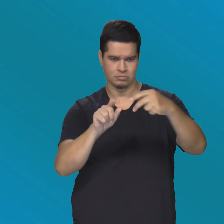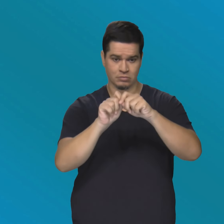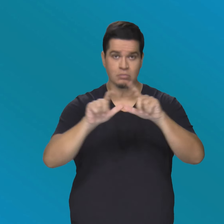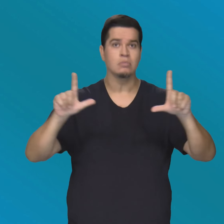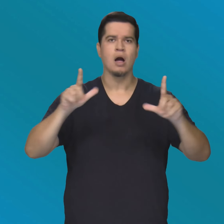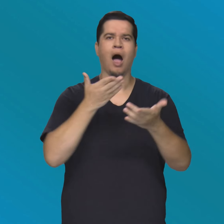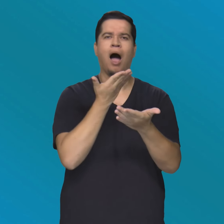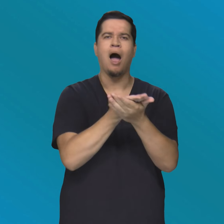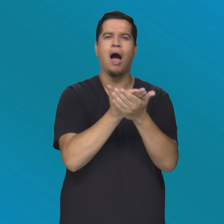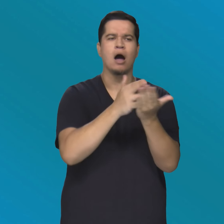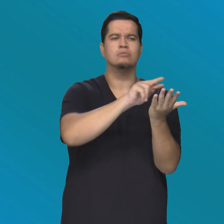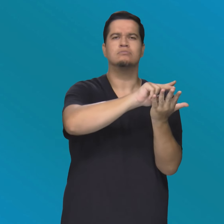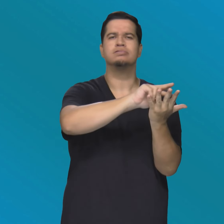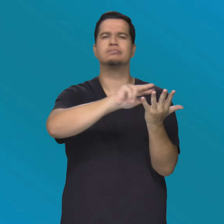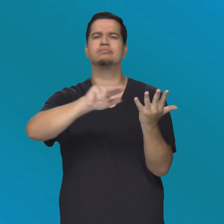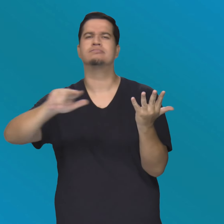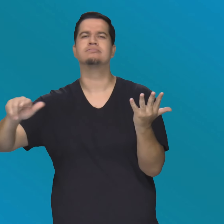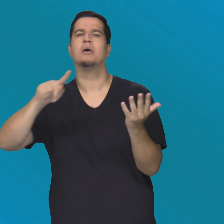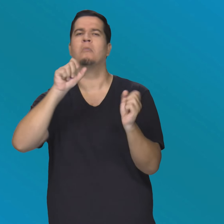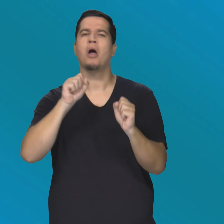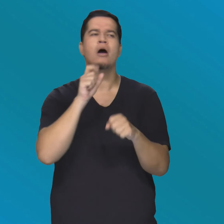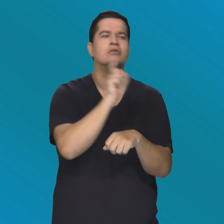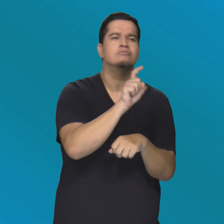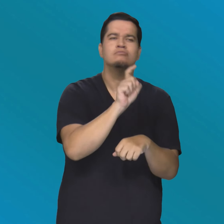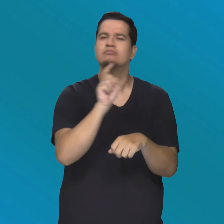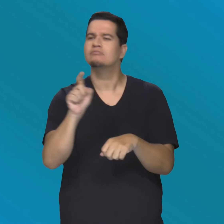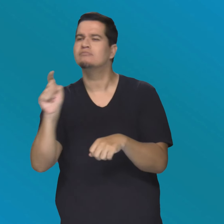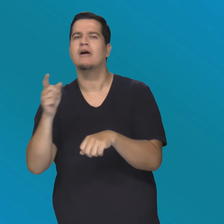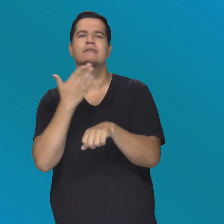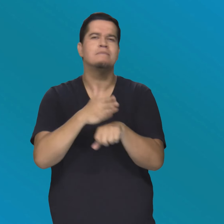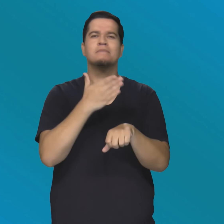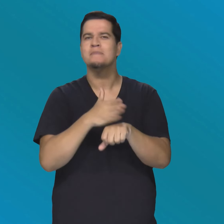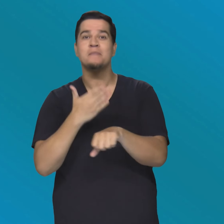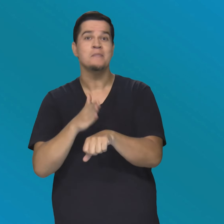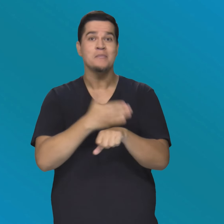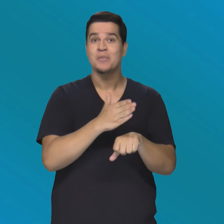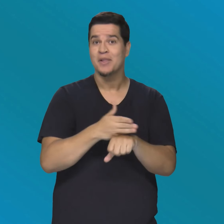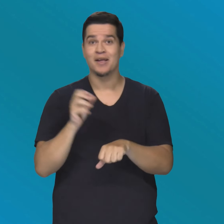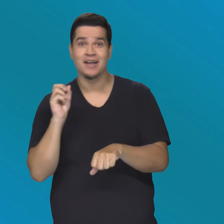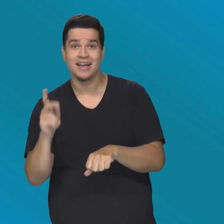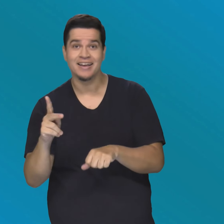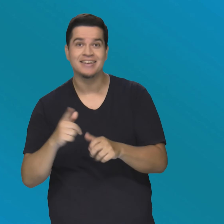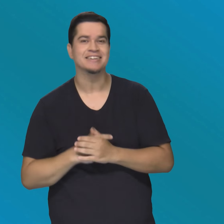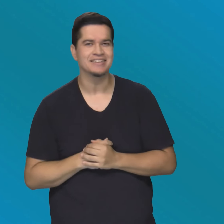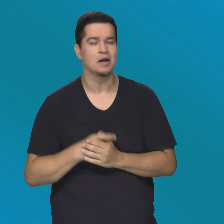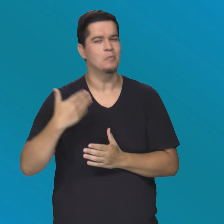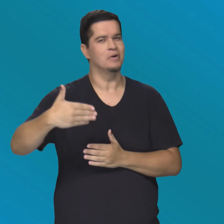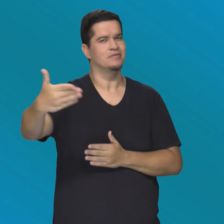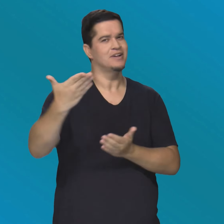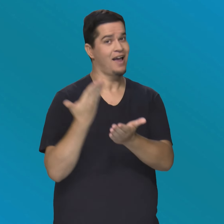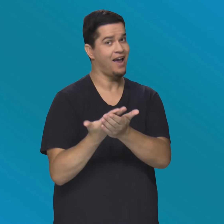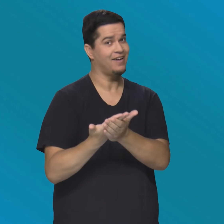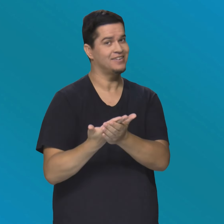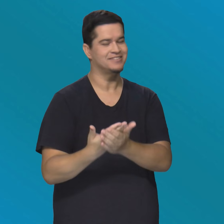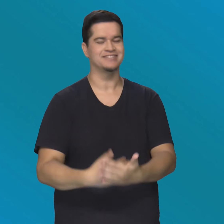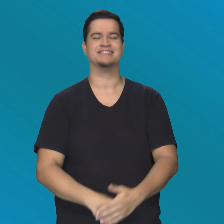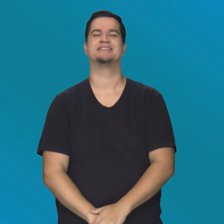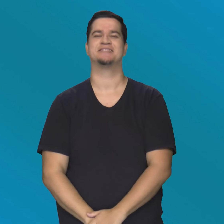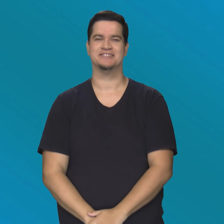pausar assistir lentamente fiquem à vontade e utilizem esse material como achar necessário continue praticando e a gente se encontra na